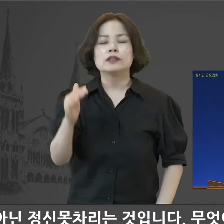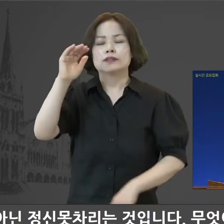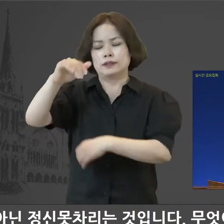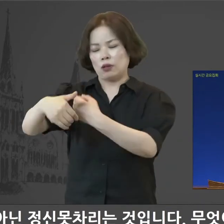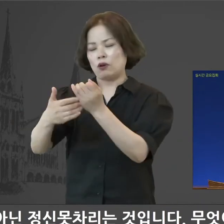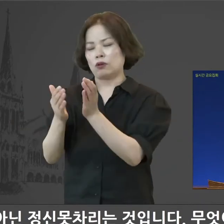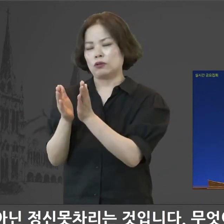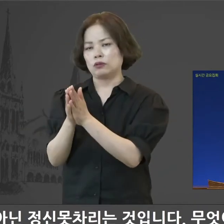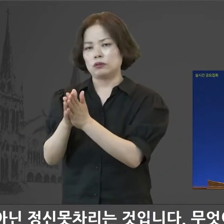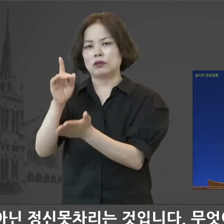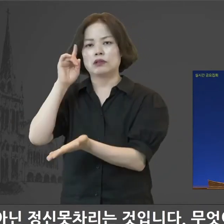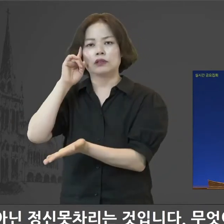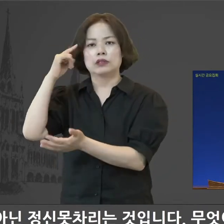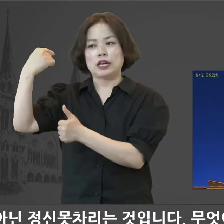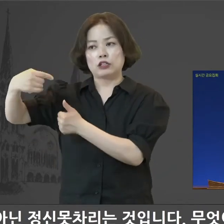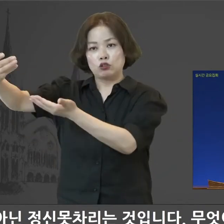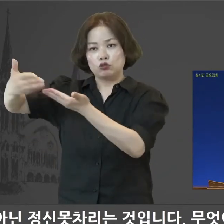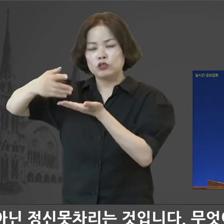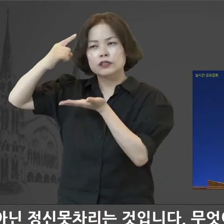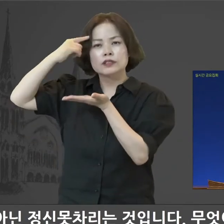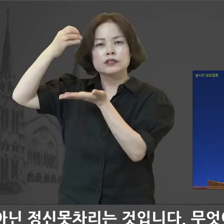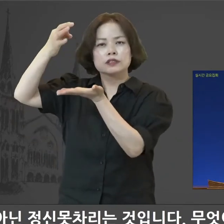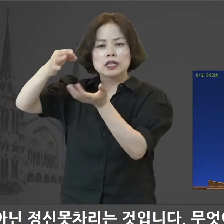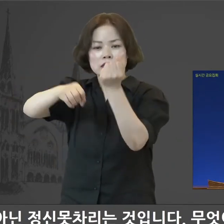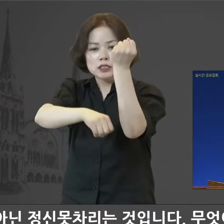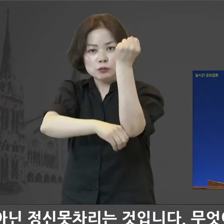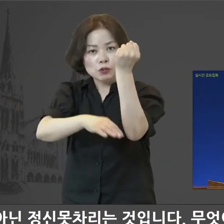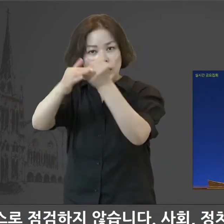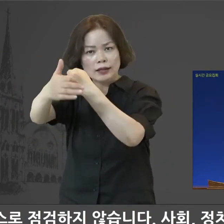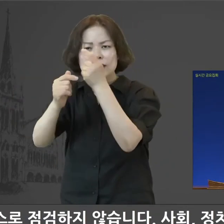성경이 가르치는 가치들, 이 규범의 근거가